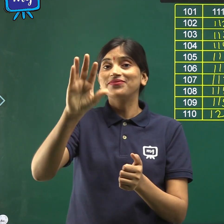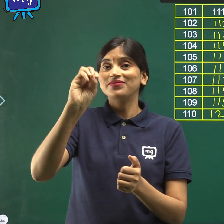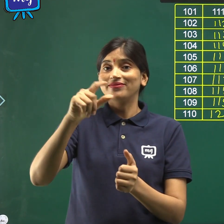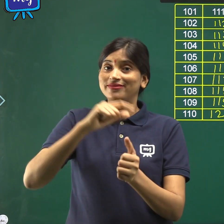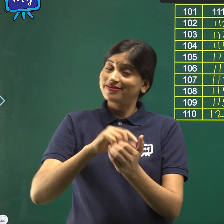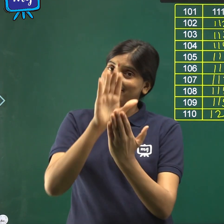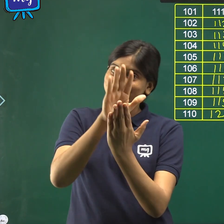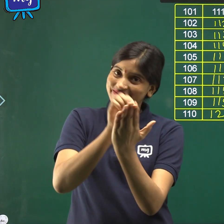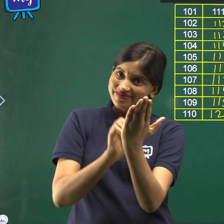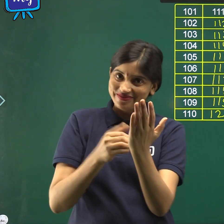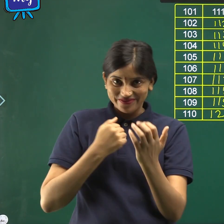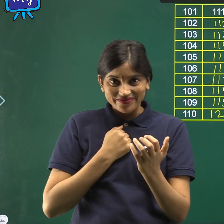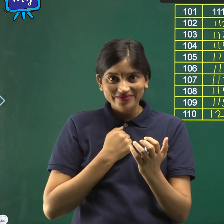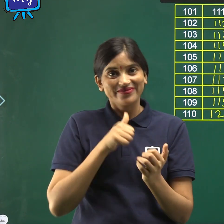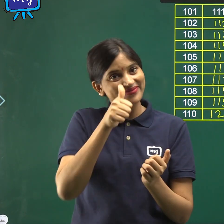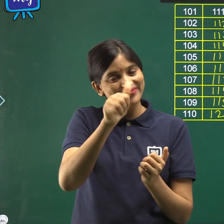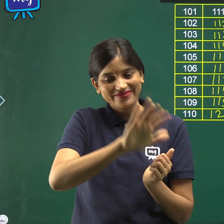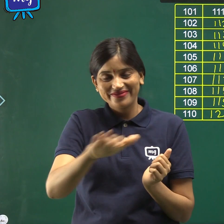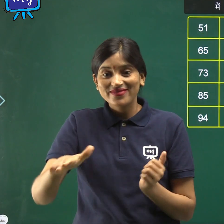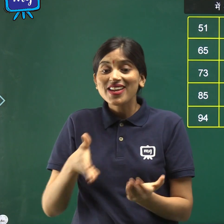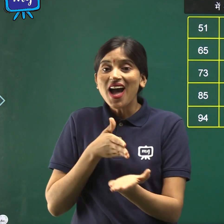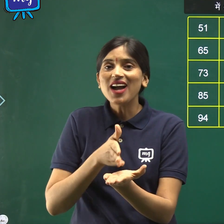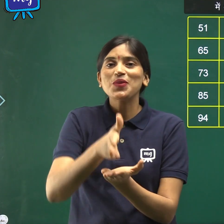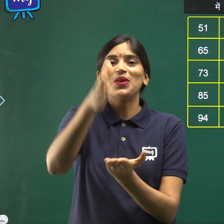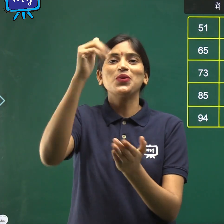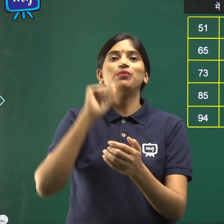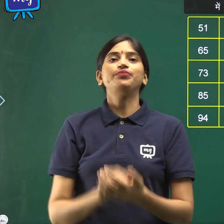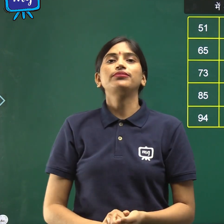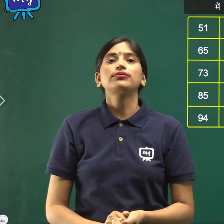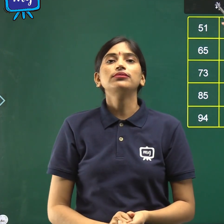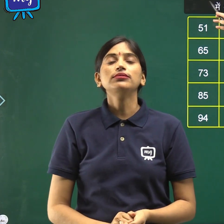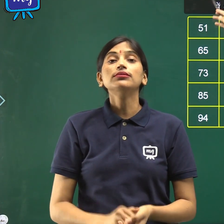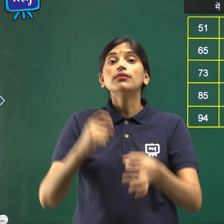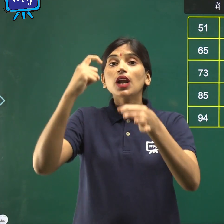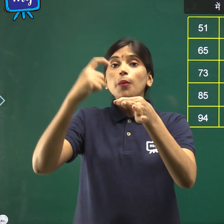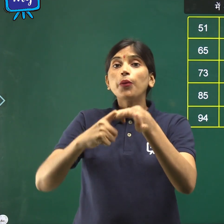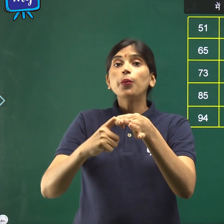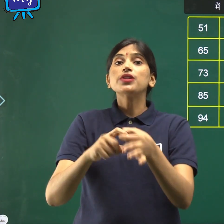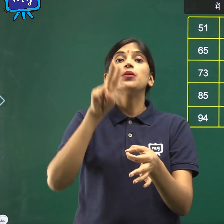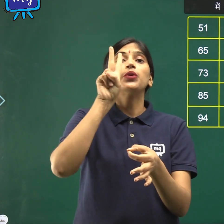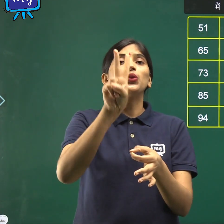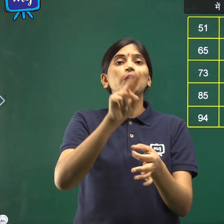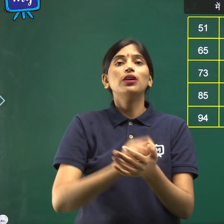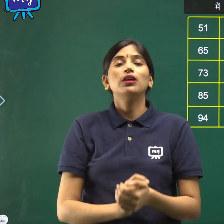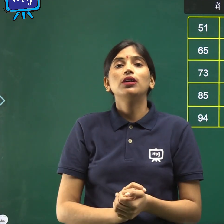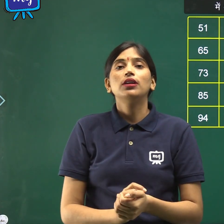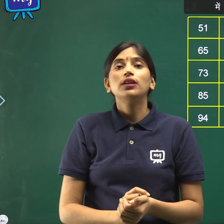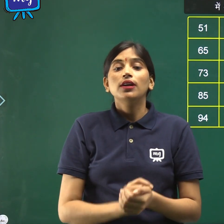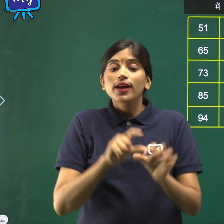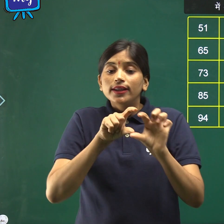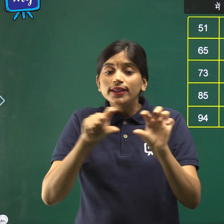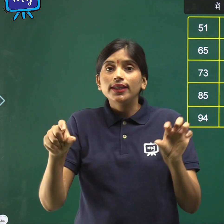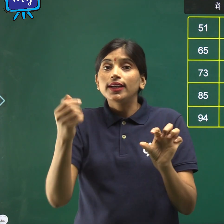हमने। ठीक है बच्चों, आगे बढ़ो। प्रश्न नंबर 2, दी